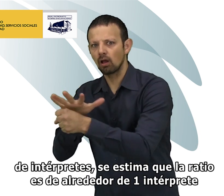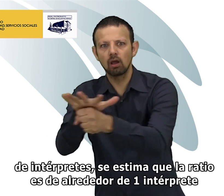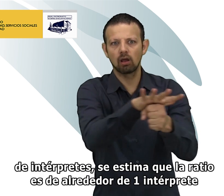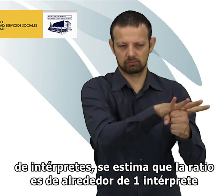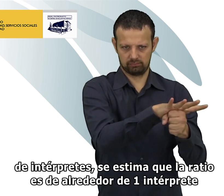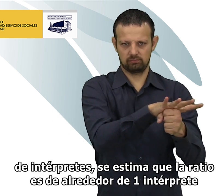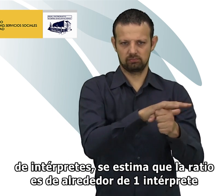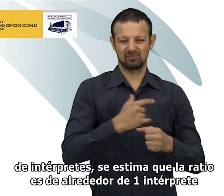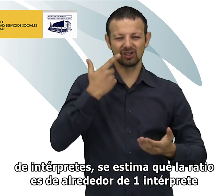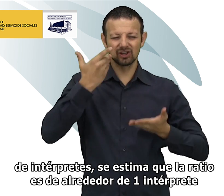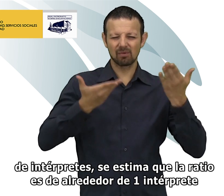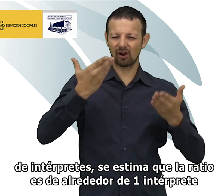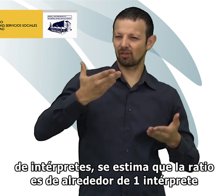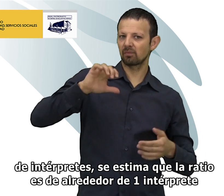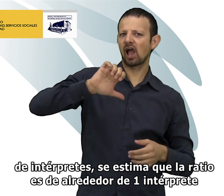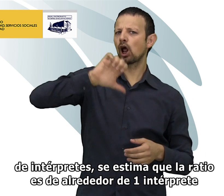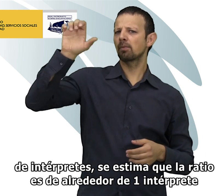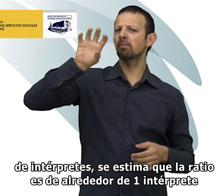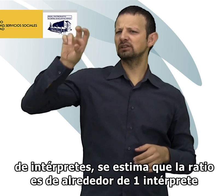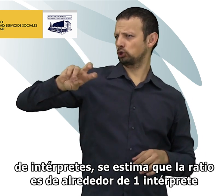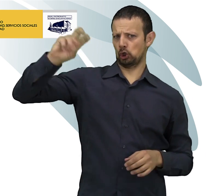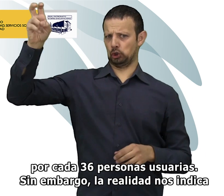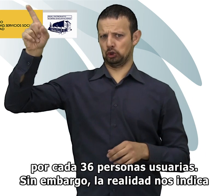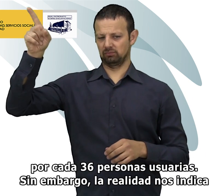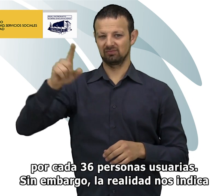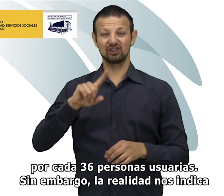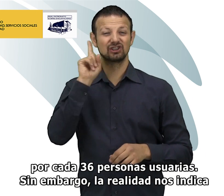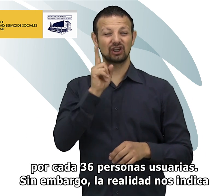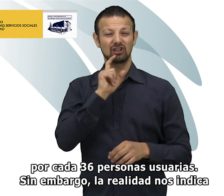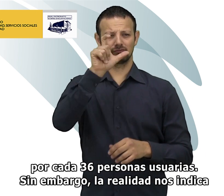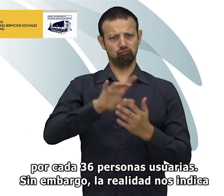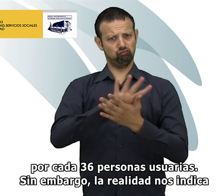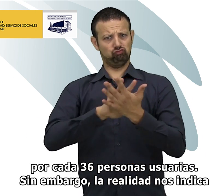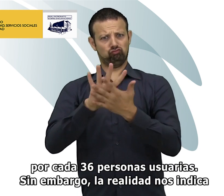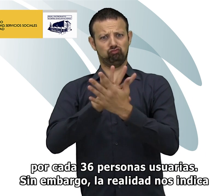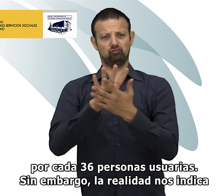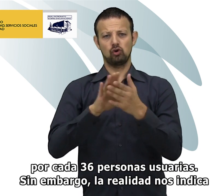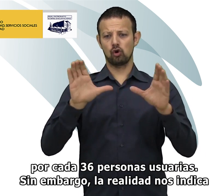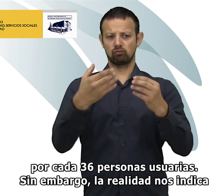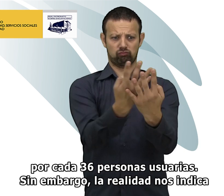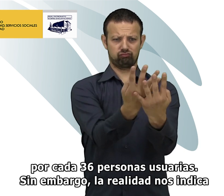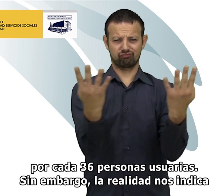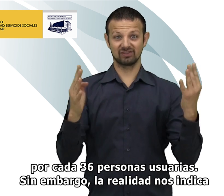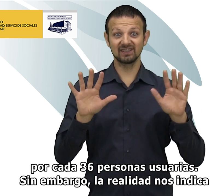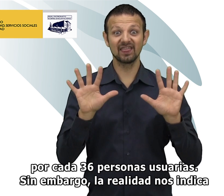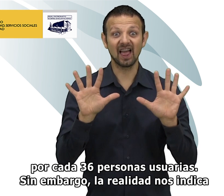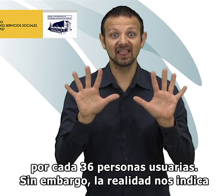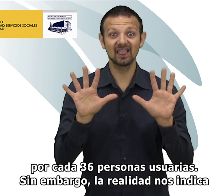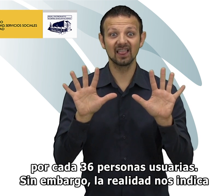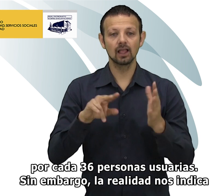se estima que la ratio es de alrededor de un intérprete por cada 36 personas usuarias. Sin embargo, la